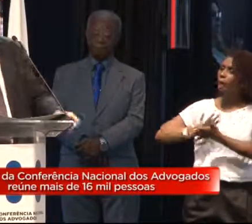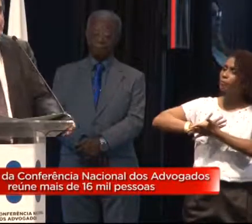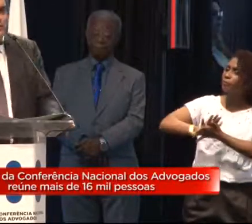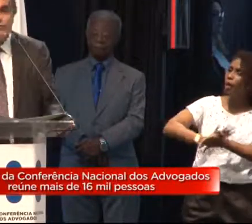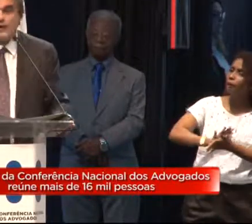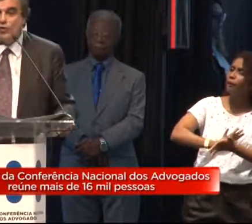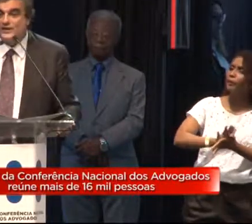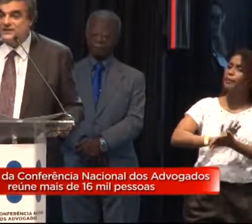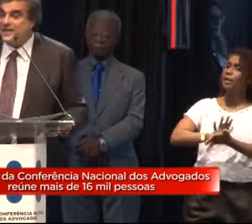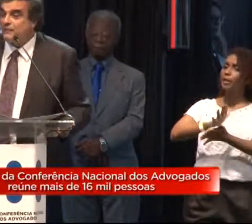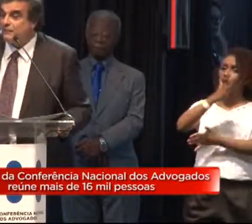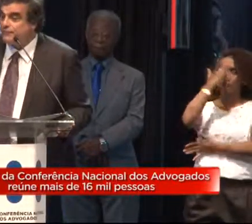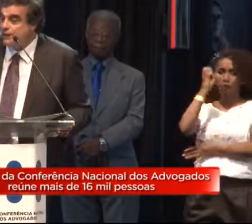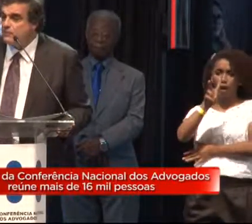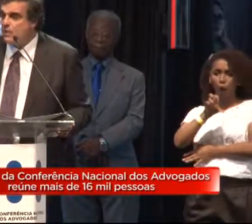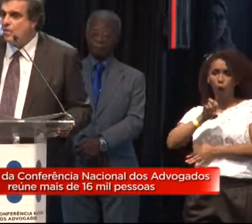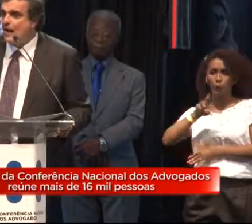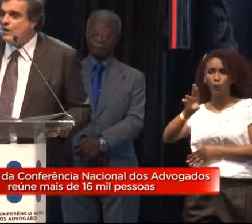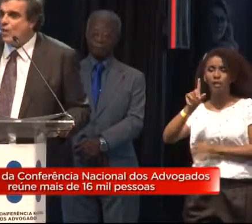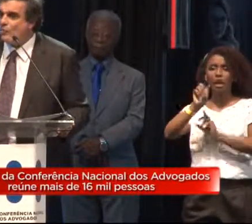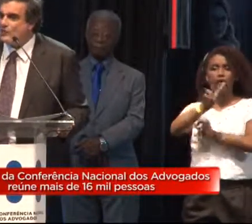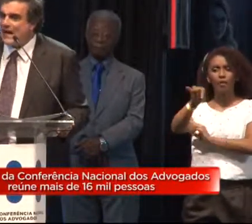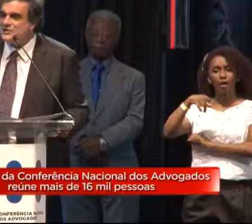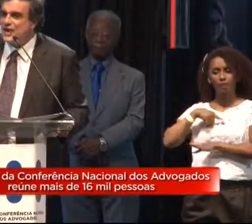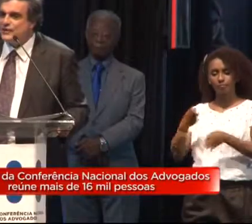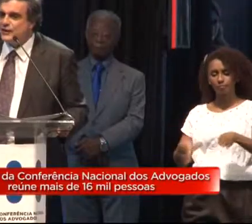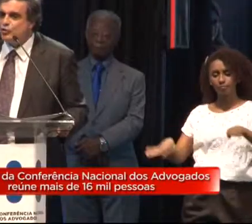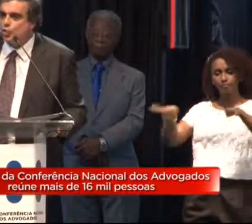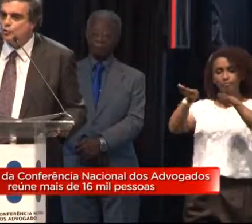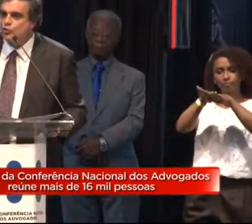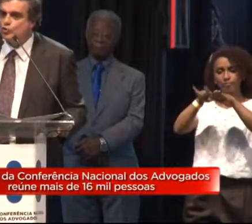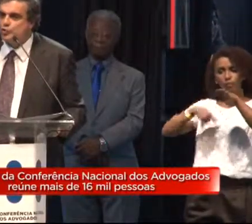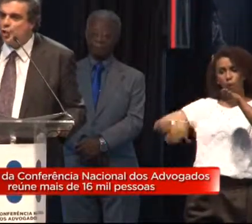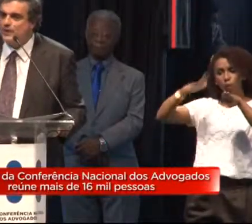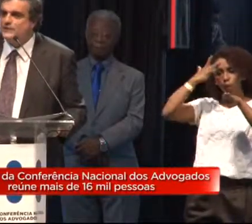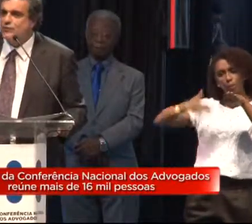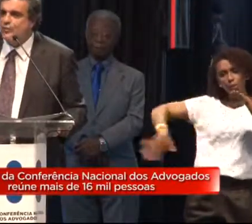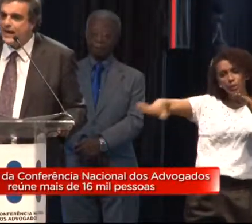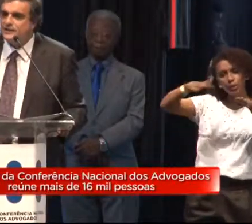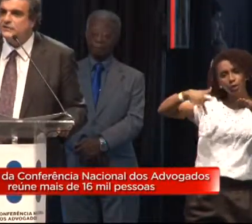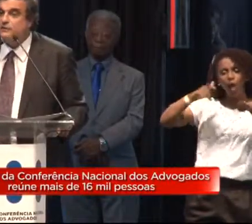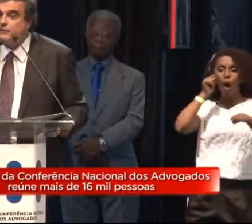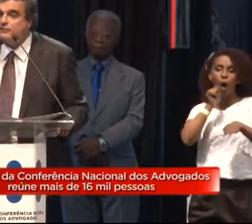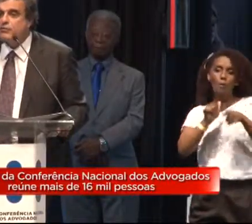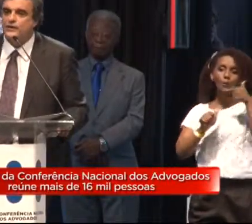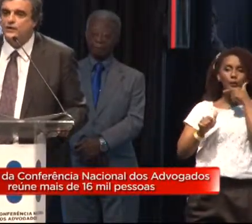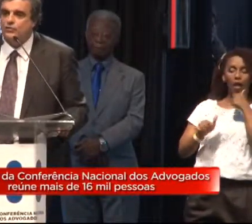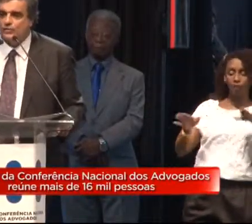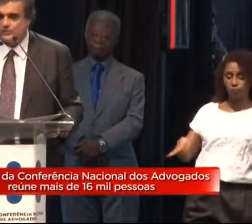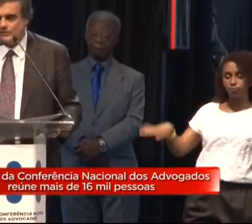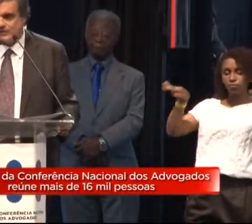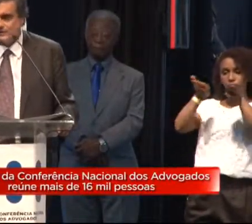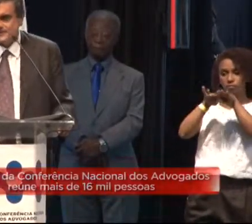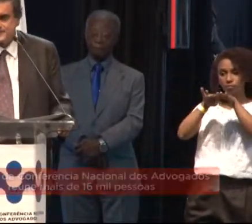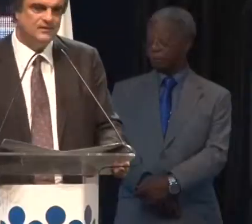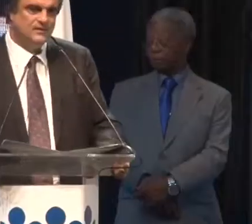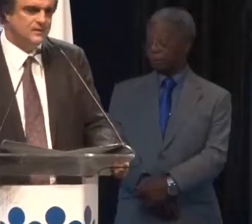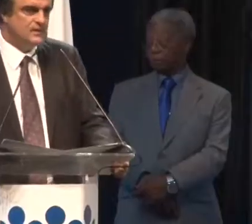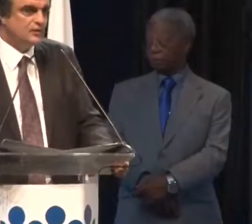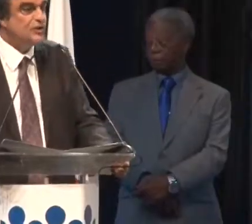preconceito, valores que afirmam a igualdade entre todos os homens e mulheres que vivem no território